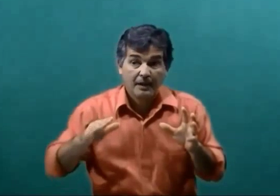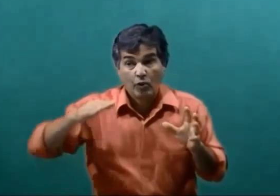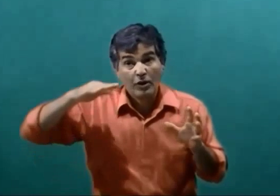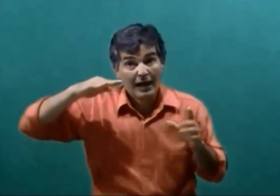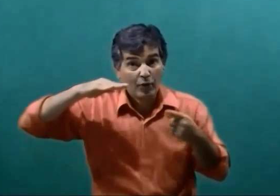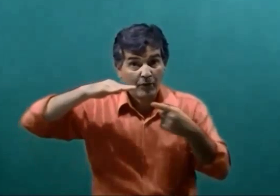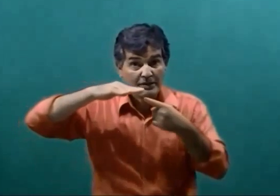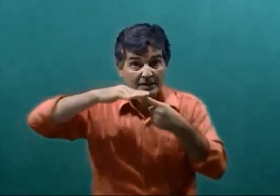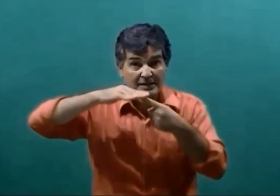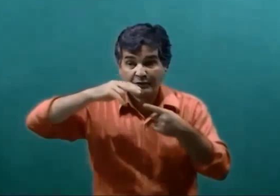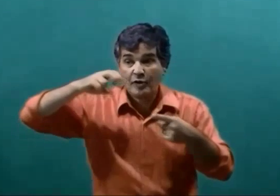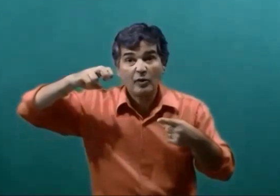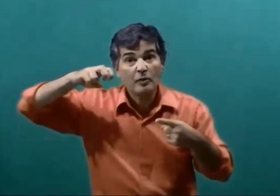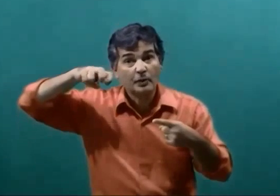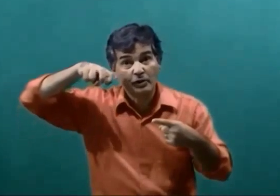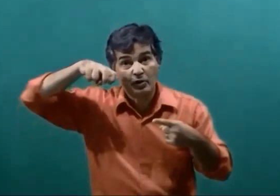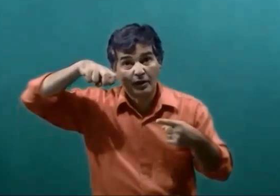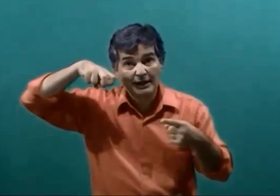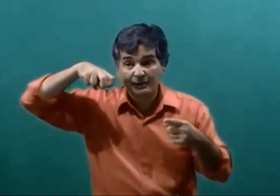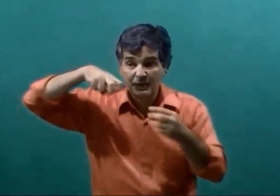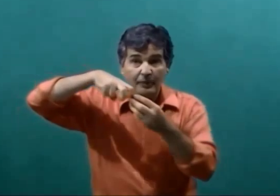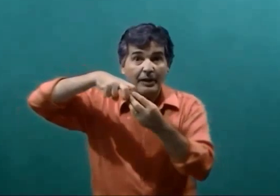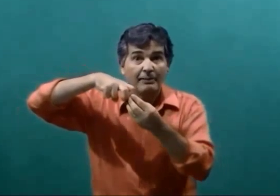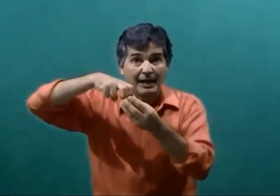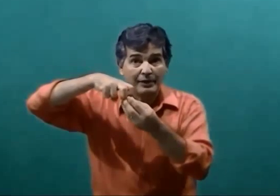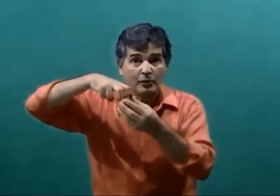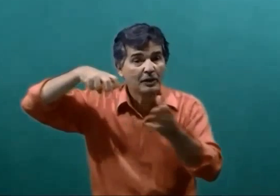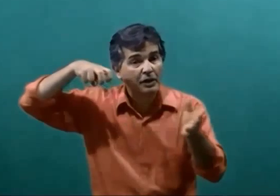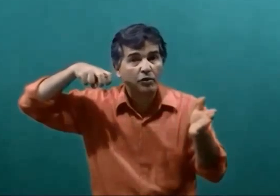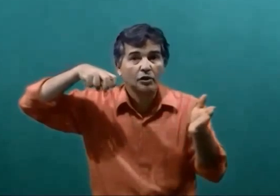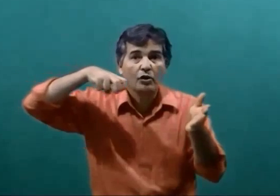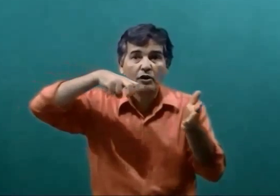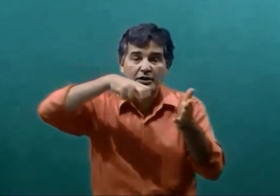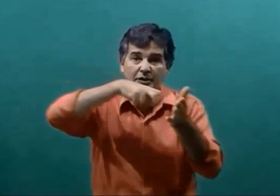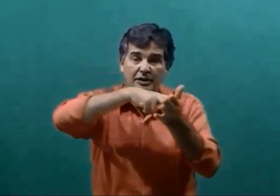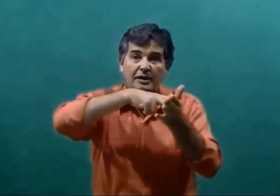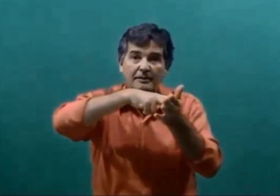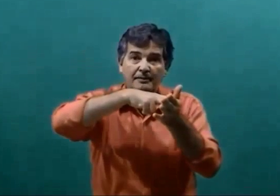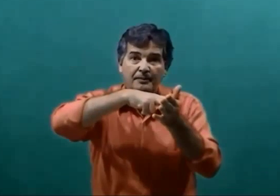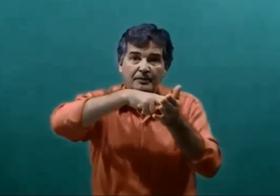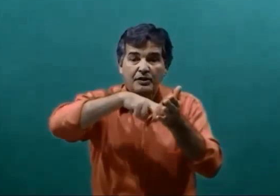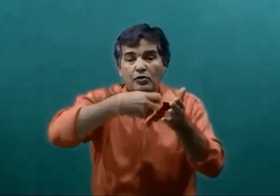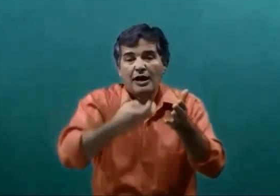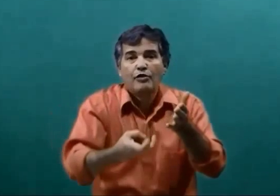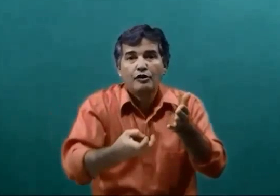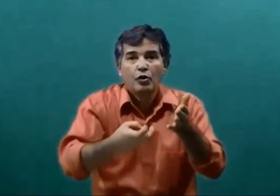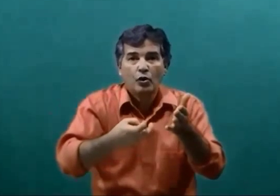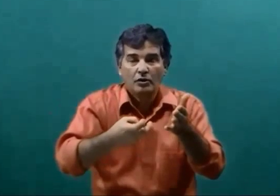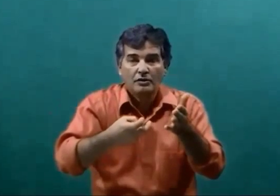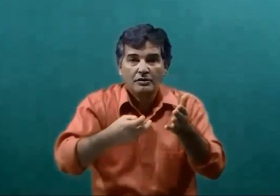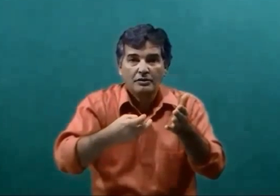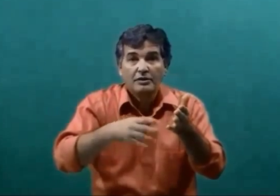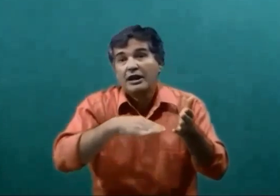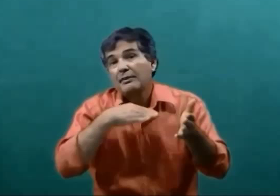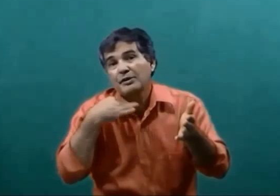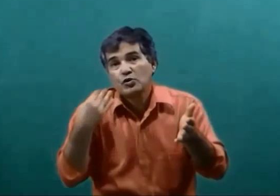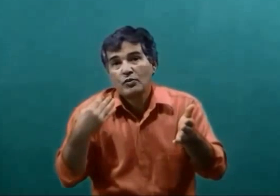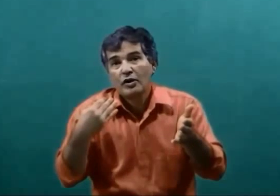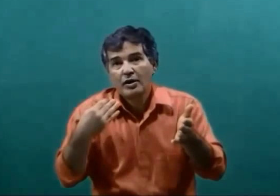O carro pode ser dessa forma, como pode colocar também pela marca do pneu, colocando aqui, e o carro virou, e aí a pessoa